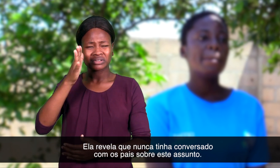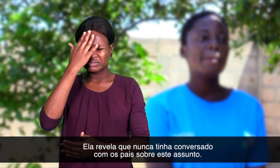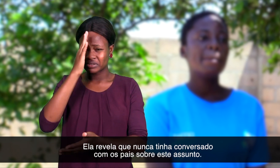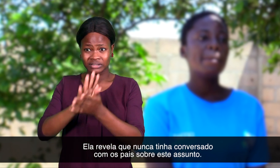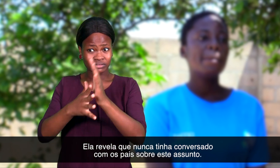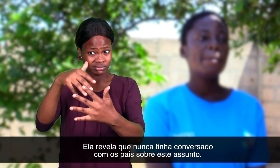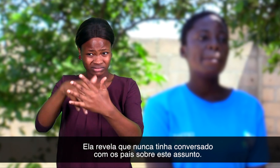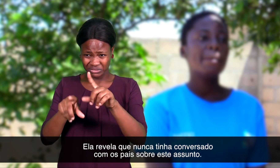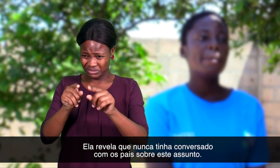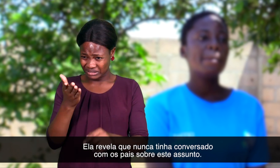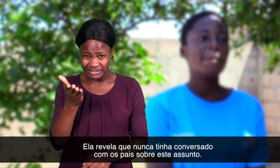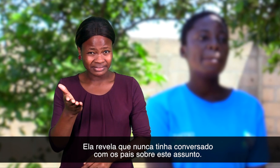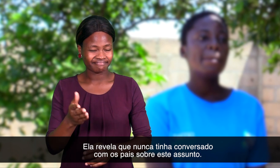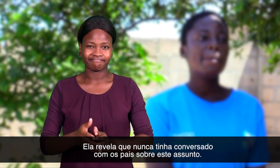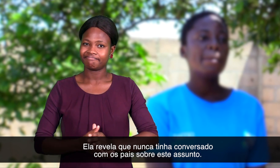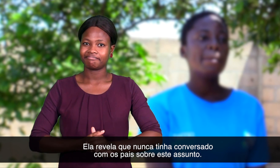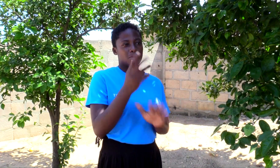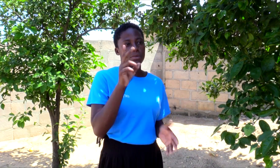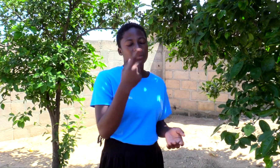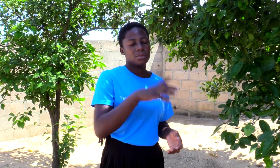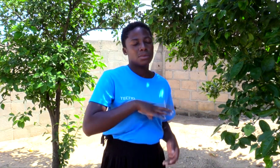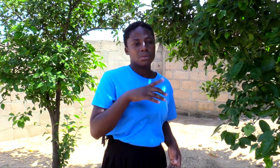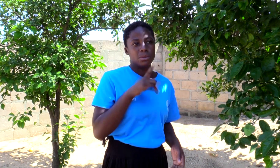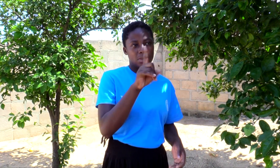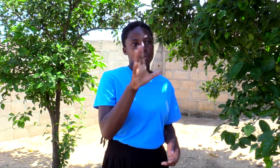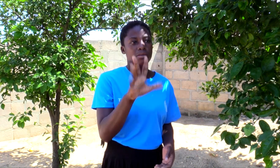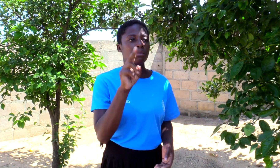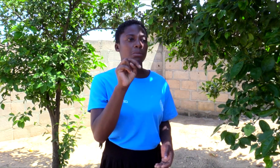tinha conversado com os pais sobre este assunto.